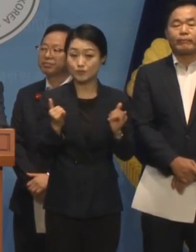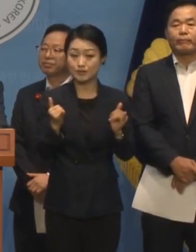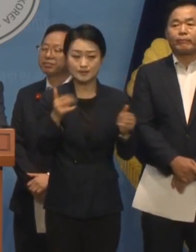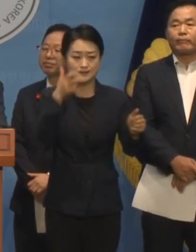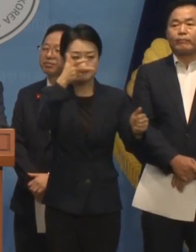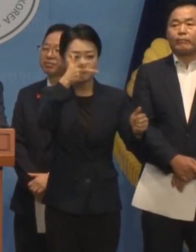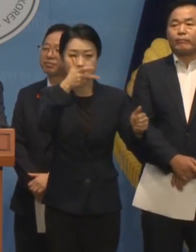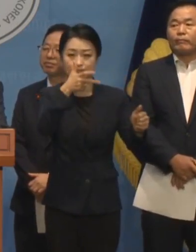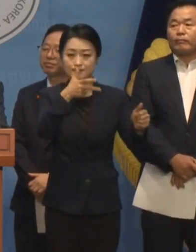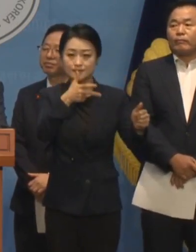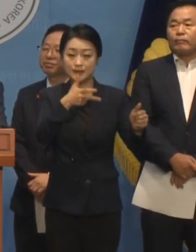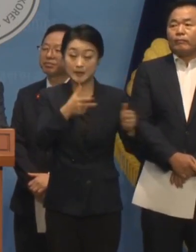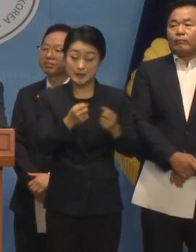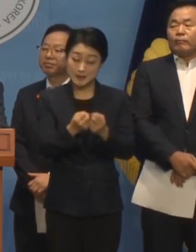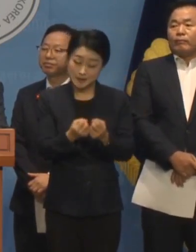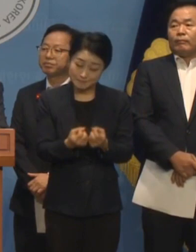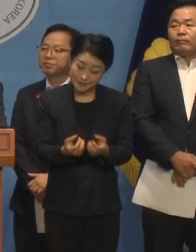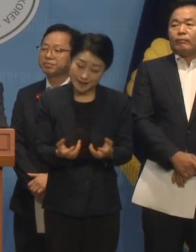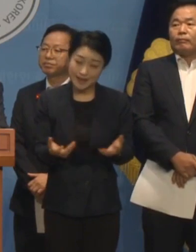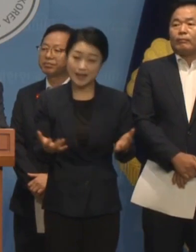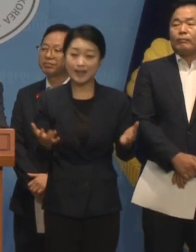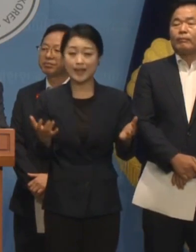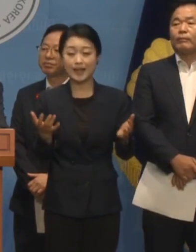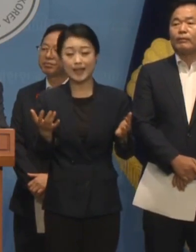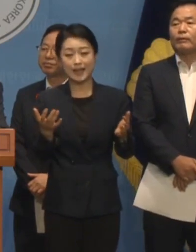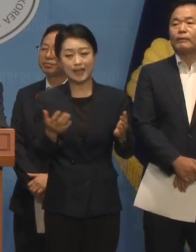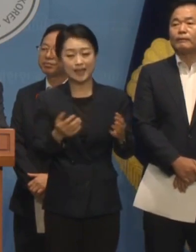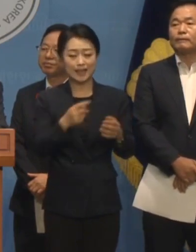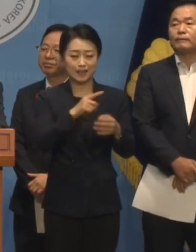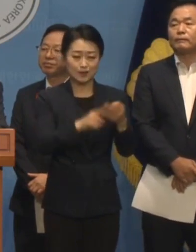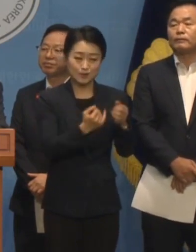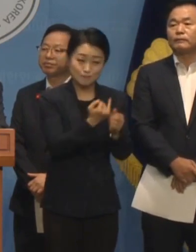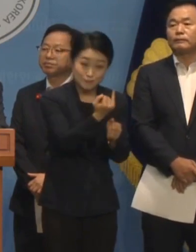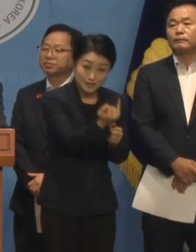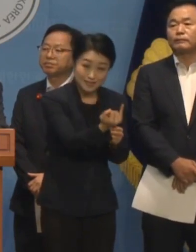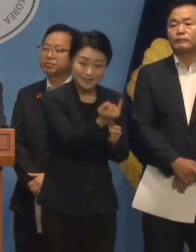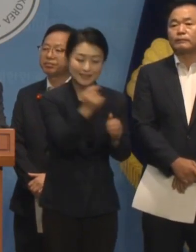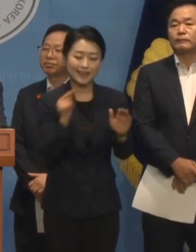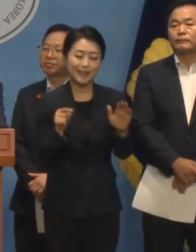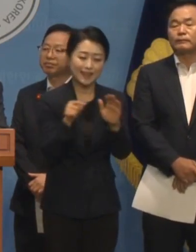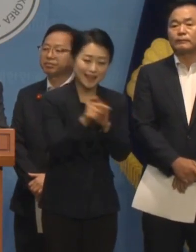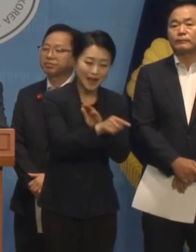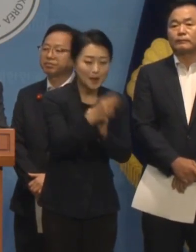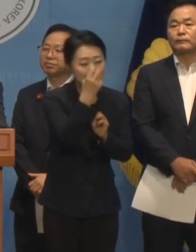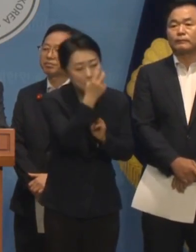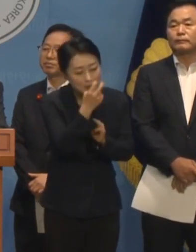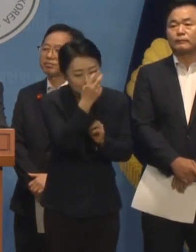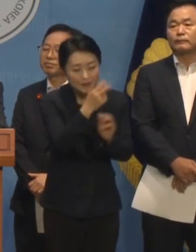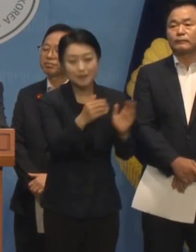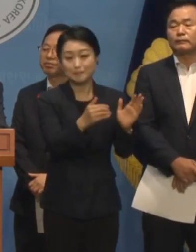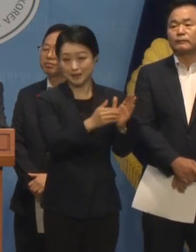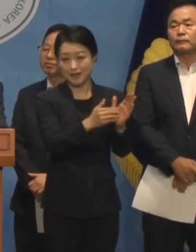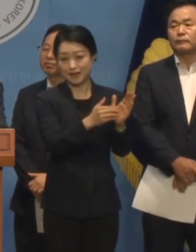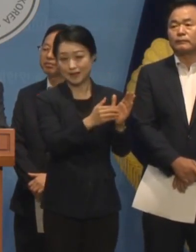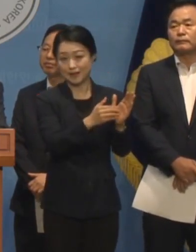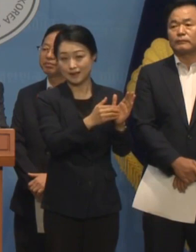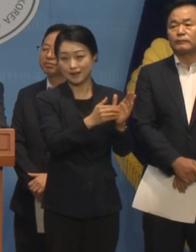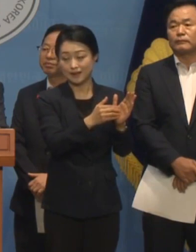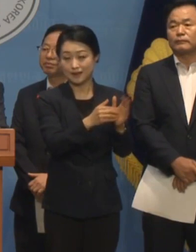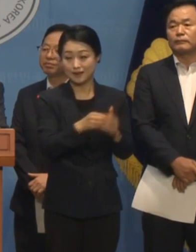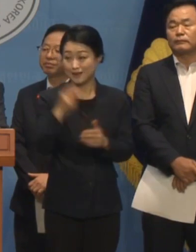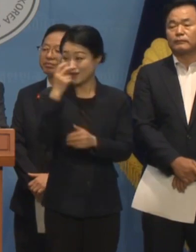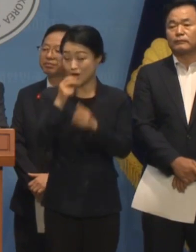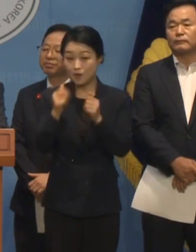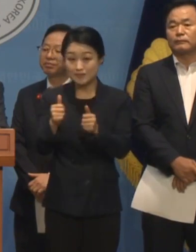무서워서 마지못해 맞춤형 출장 조사로 넘어가려 합니다. 청와대와 국회 언론을 압수수색하던 그 서슬퍼런